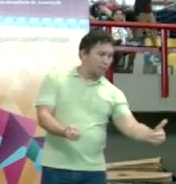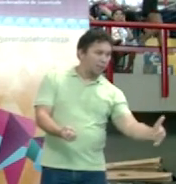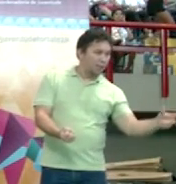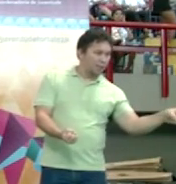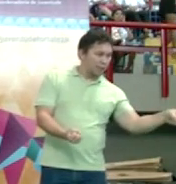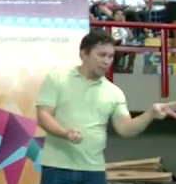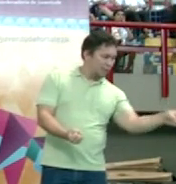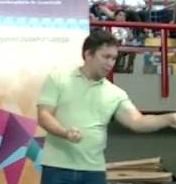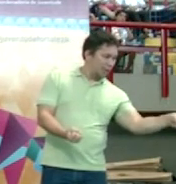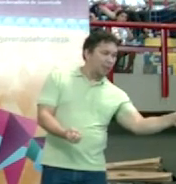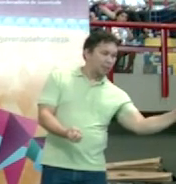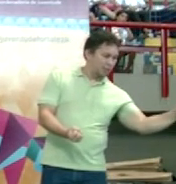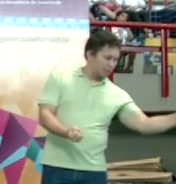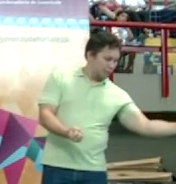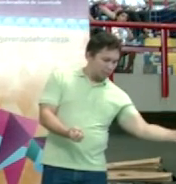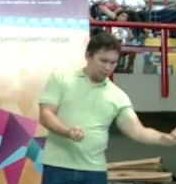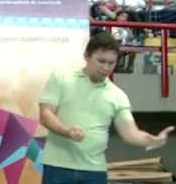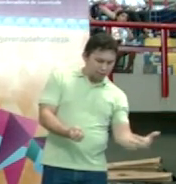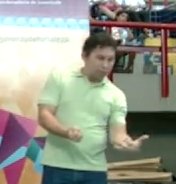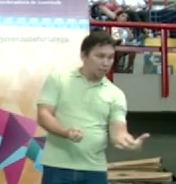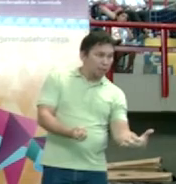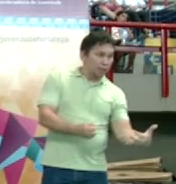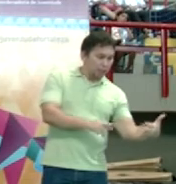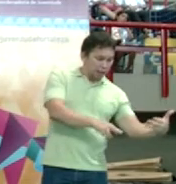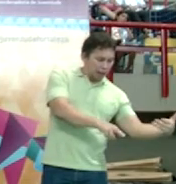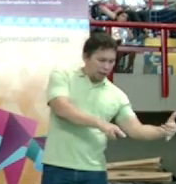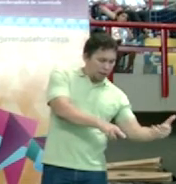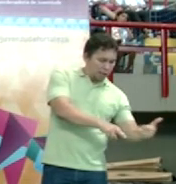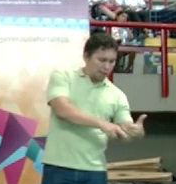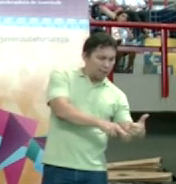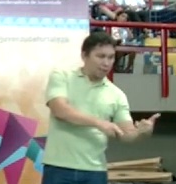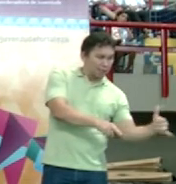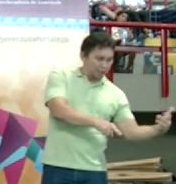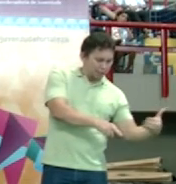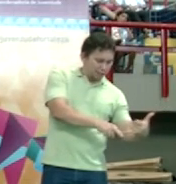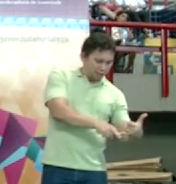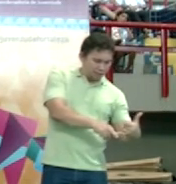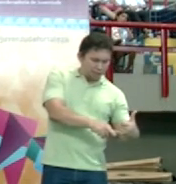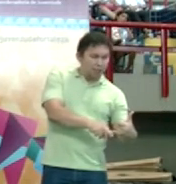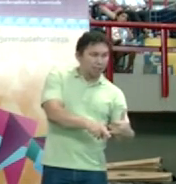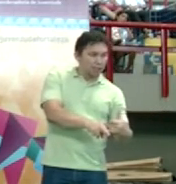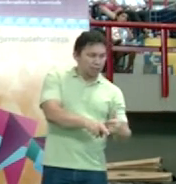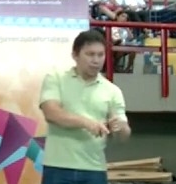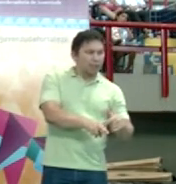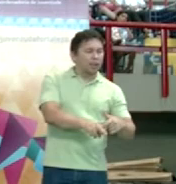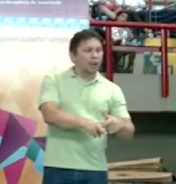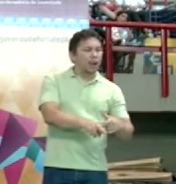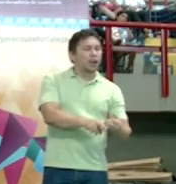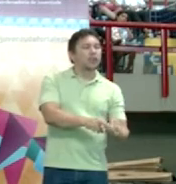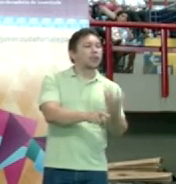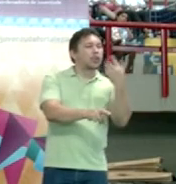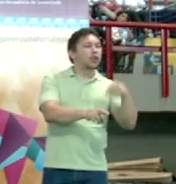sua tomada passa pela resistência da sanduicheira e gera o quê? Falem.